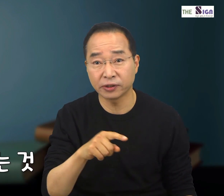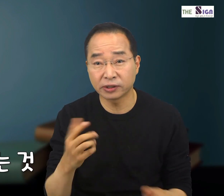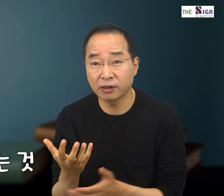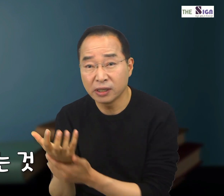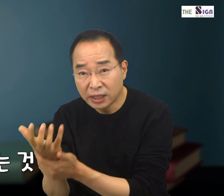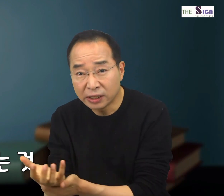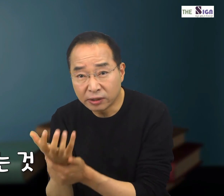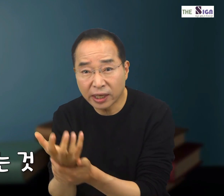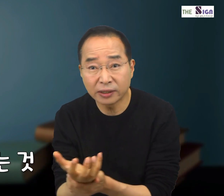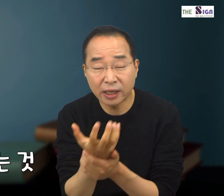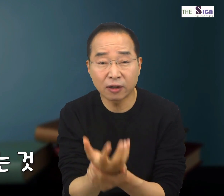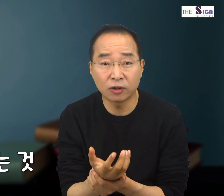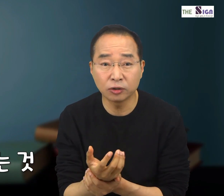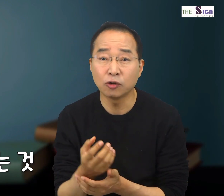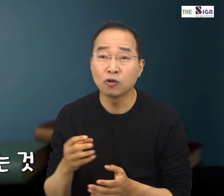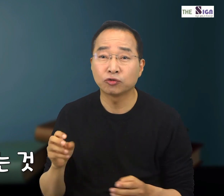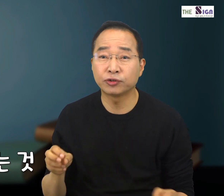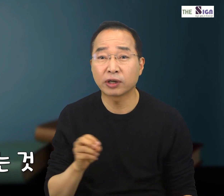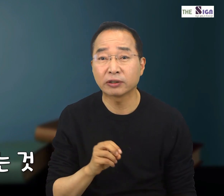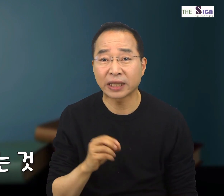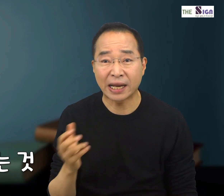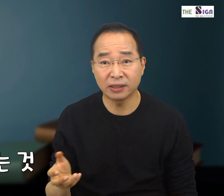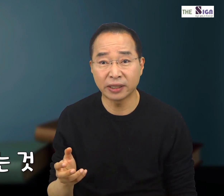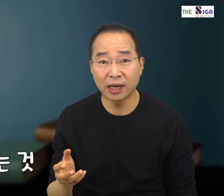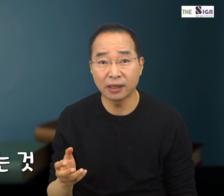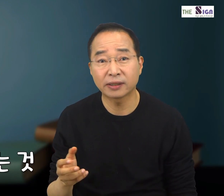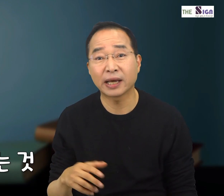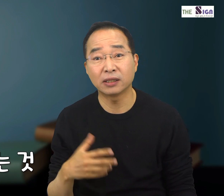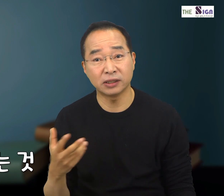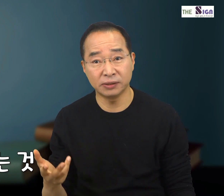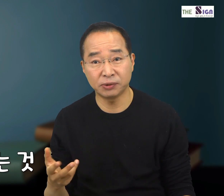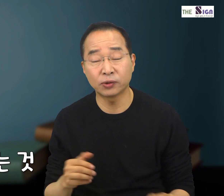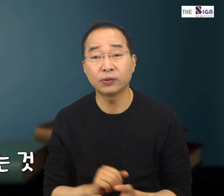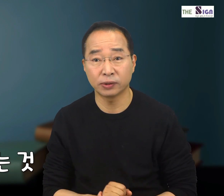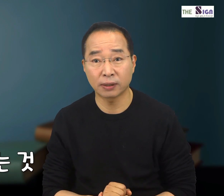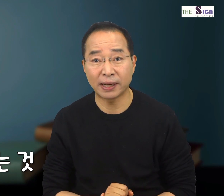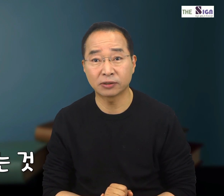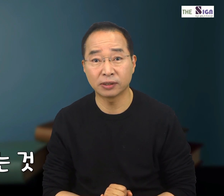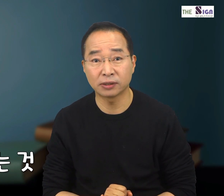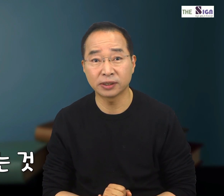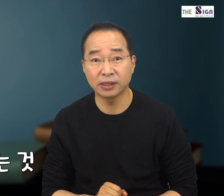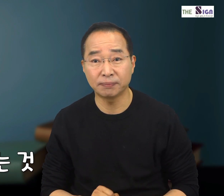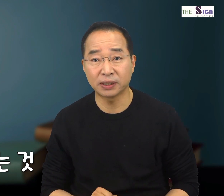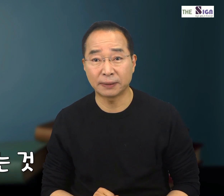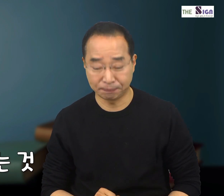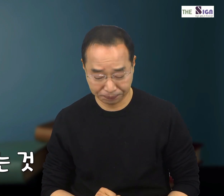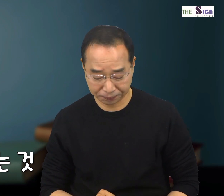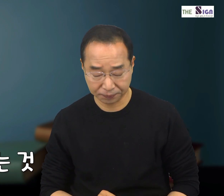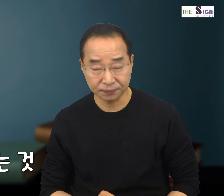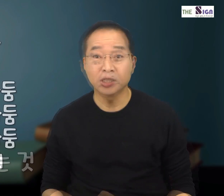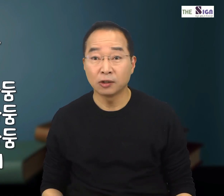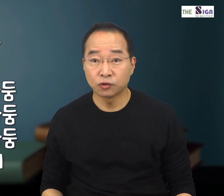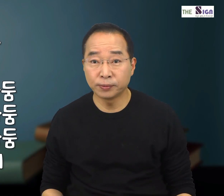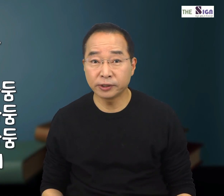그래서 이렇게 한다는 거는 구걸하러 다닌다 라는 의미로 이렇게 발전해서 쓰게 됩니다. 두